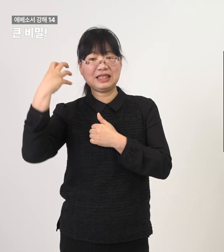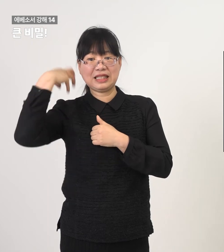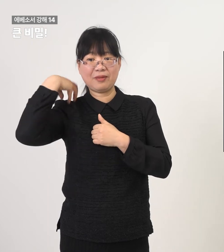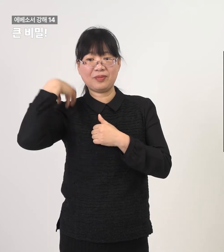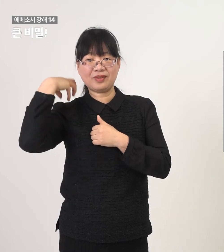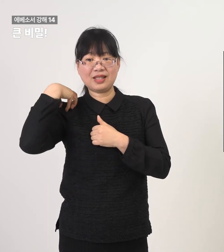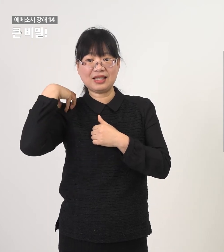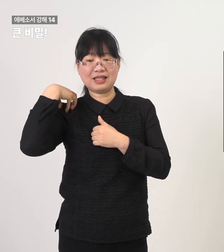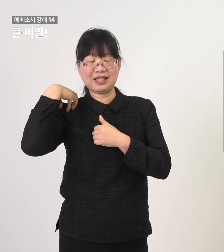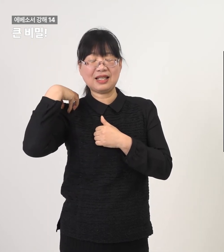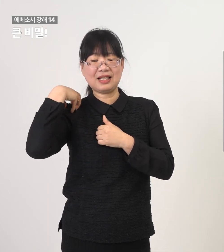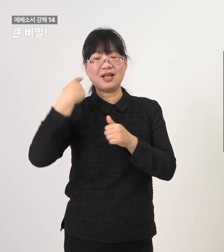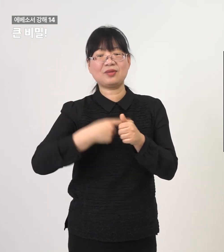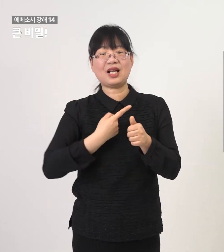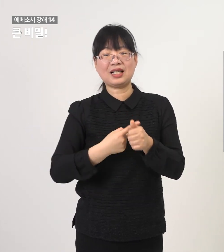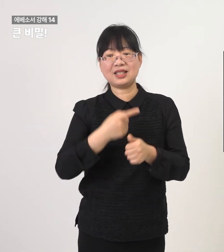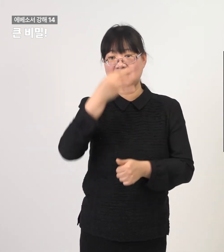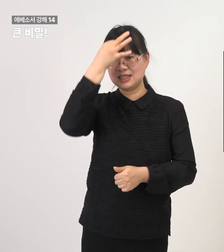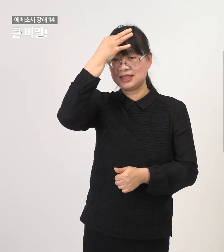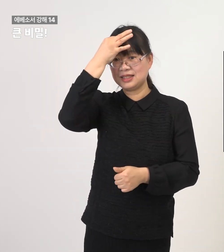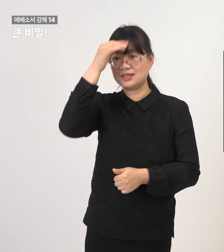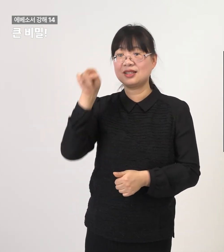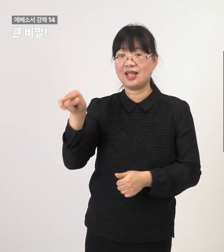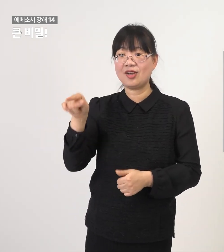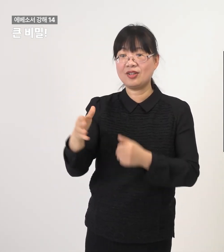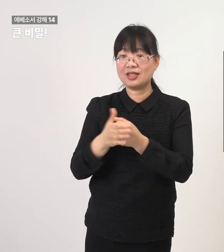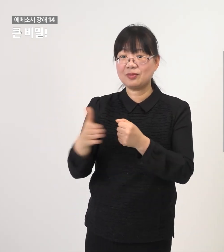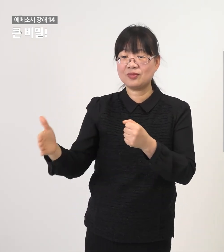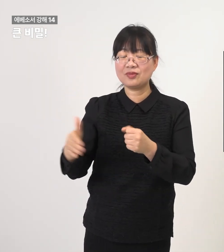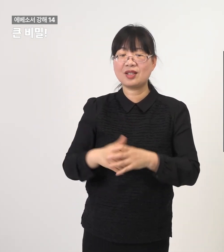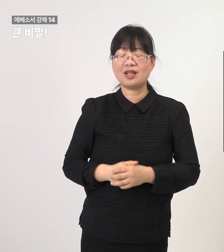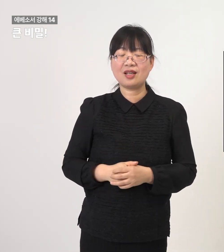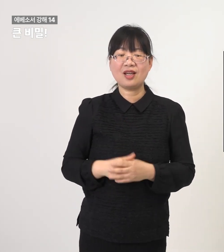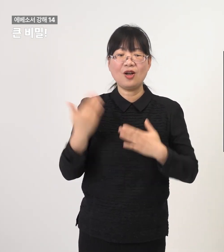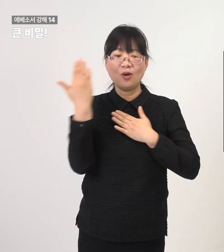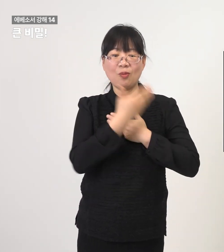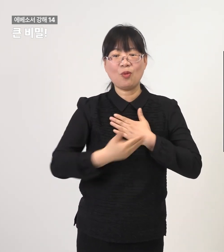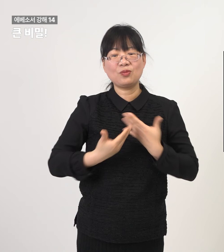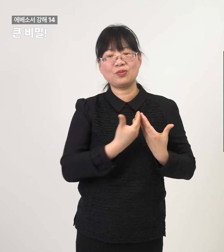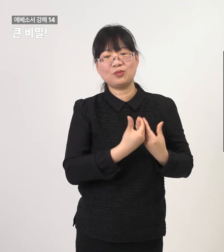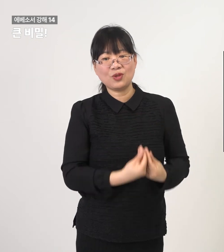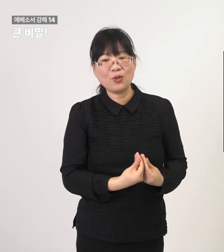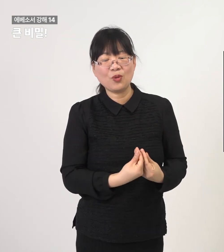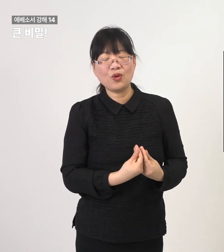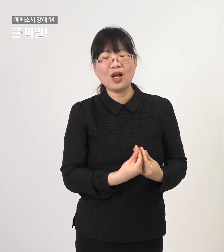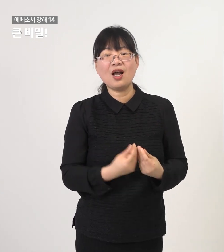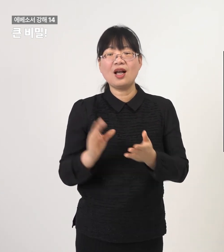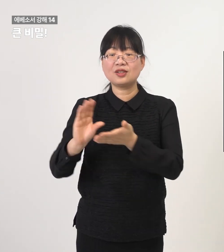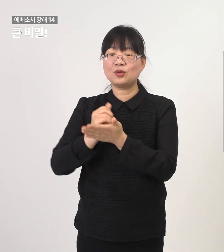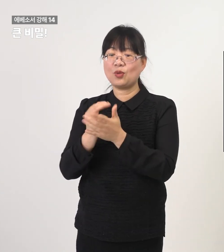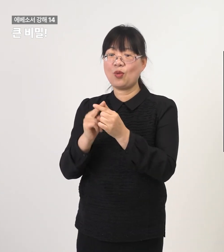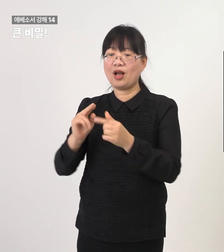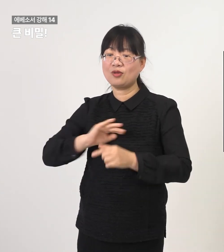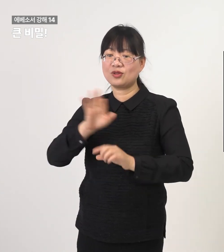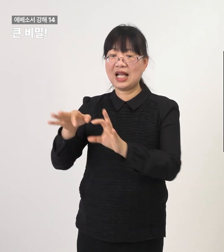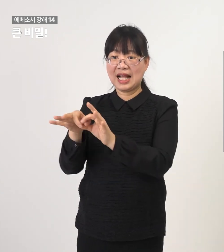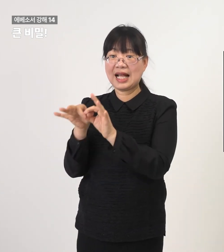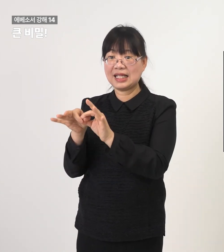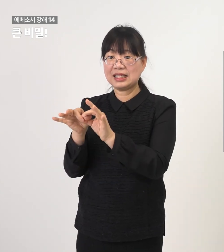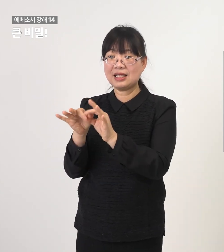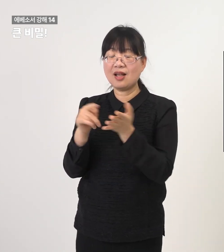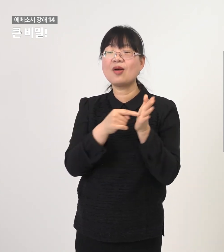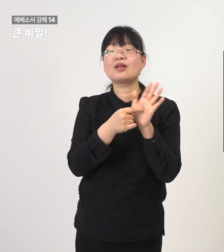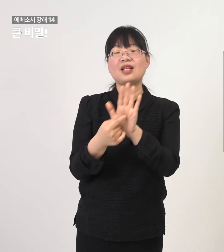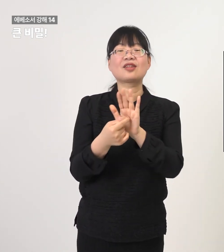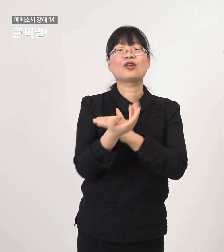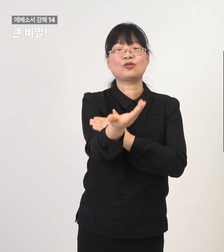되는 본능적 역할이에요. 그래서 여기서는 몸을 비유해서 그리스도와 우리의 관계를